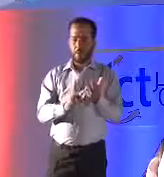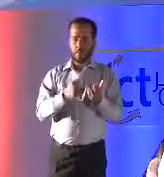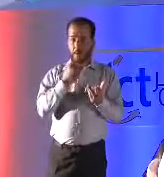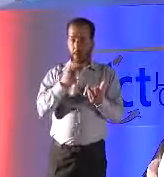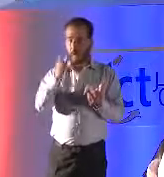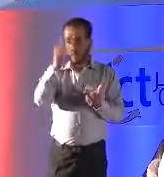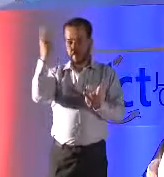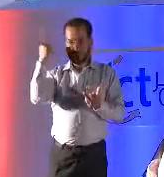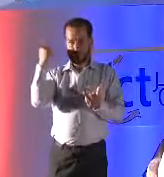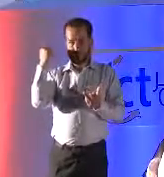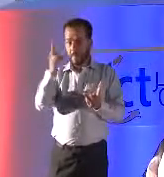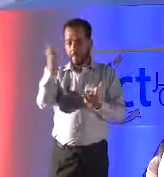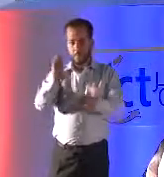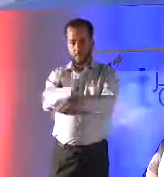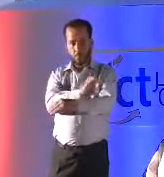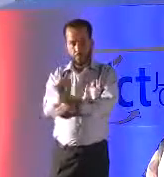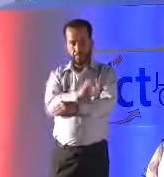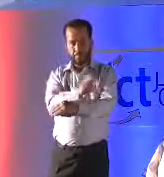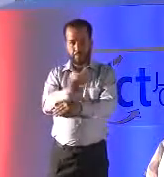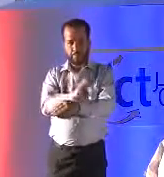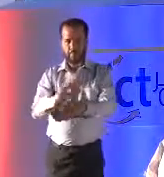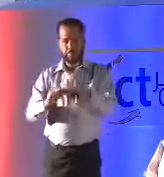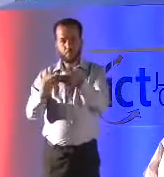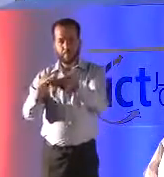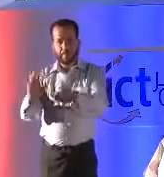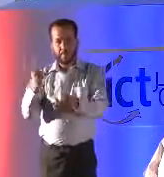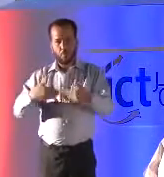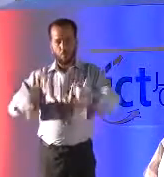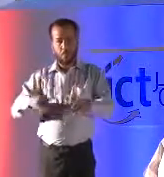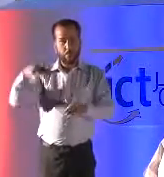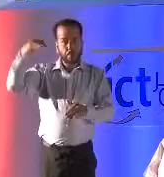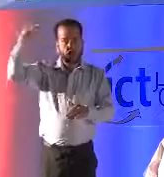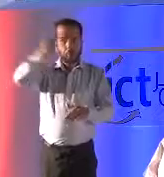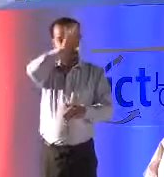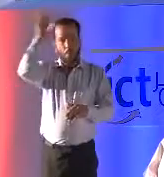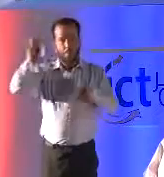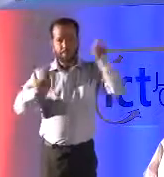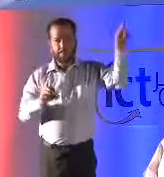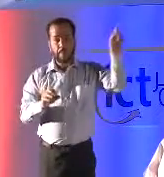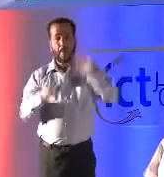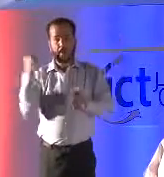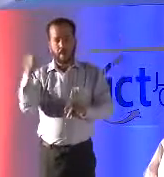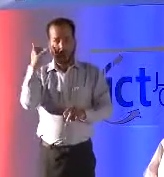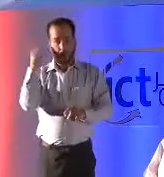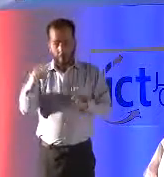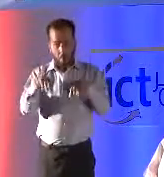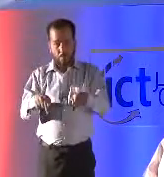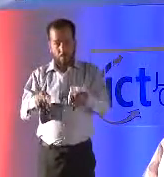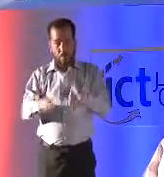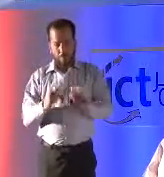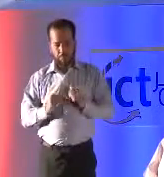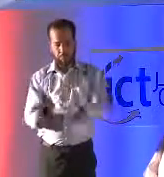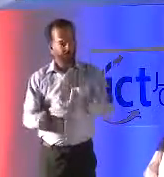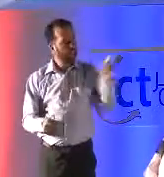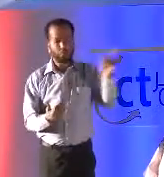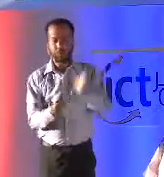حينما كان يستخدم أو تستخدم التقنيات المتطورة في الغرب هنا في العالم العربي، وعندما أنا دخلت